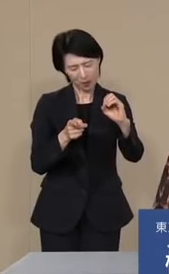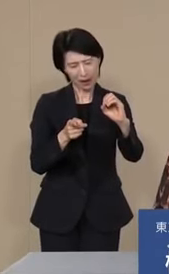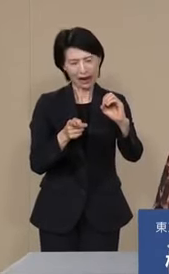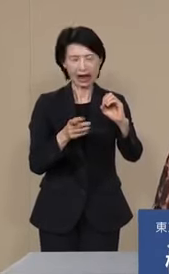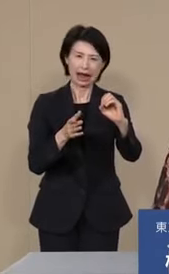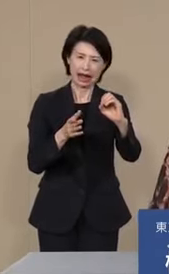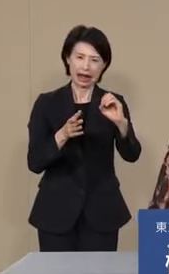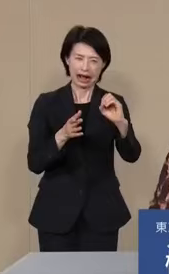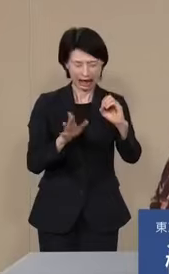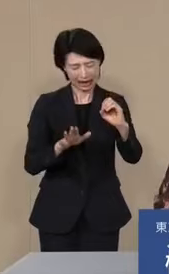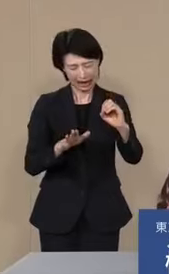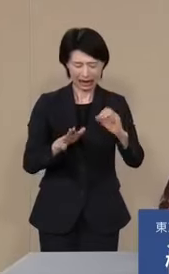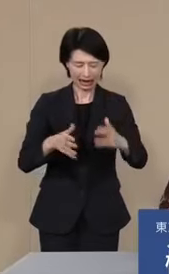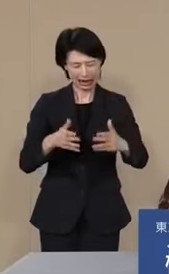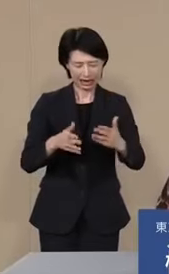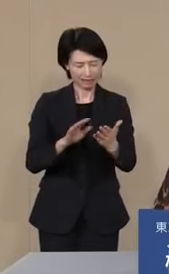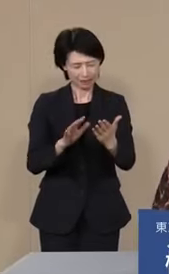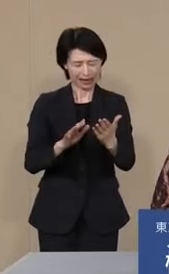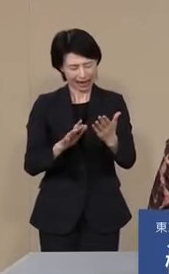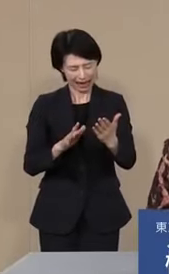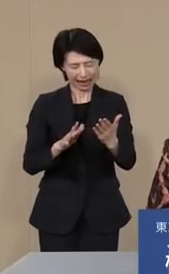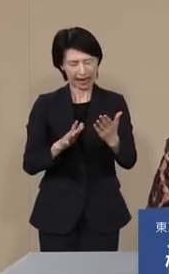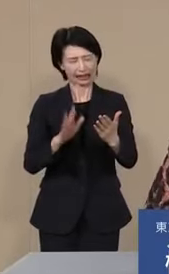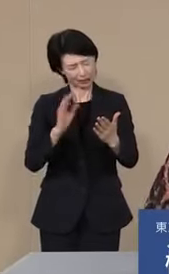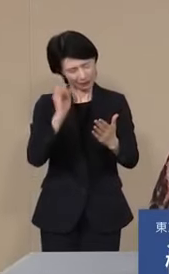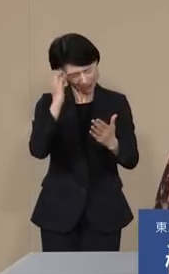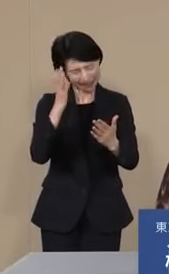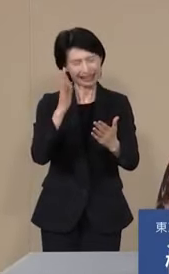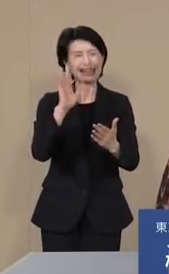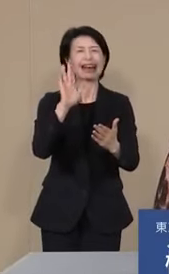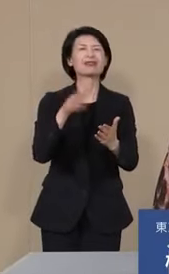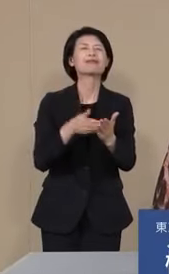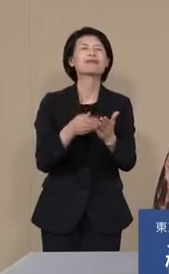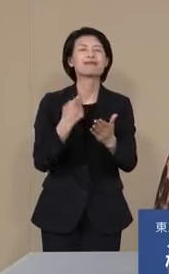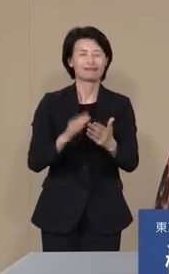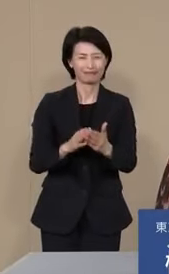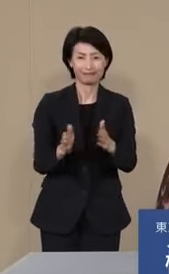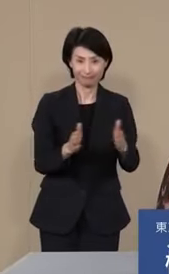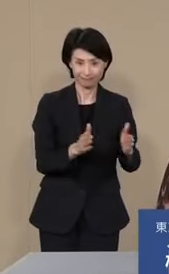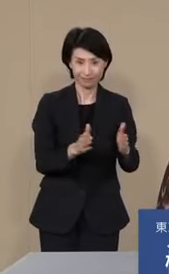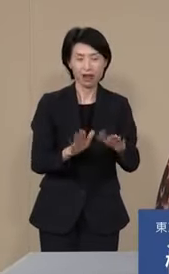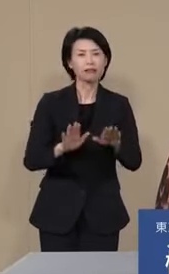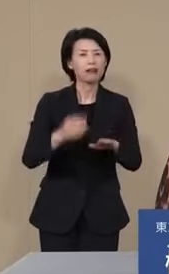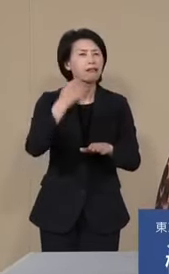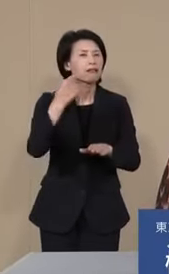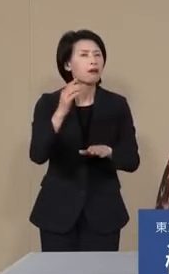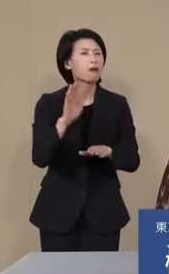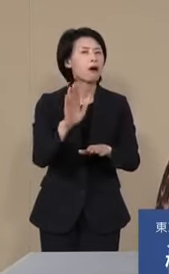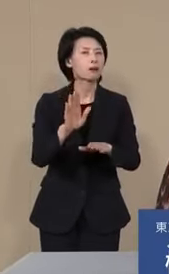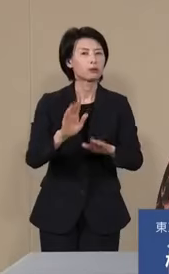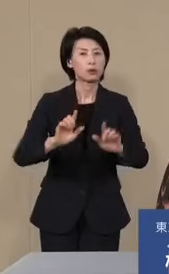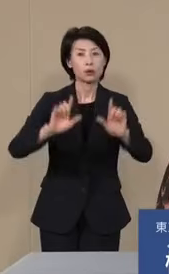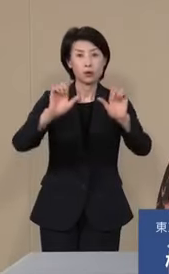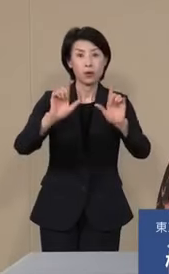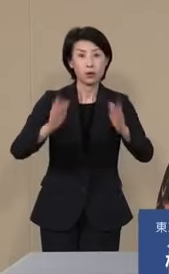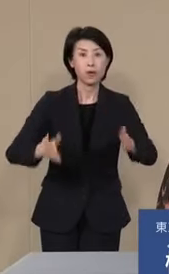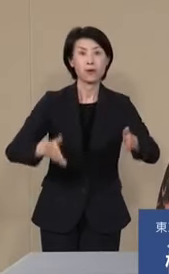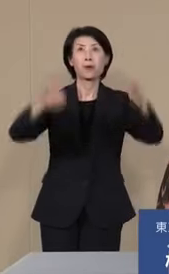えっとちょっとえっと忘れましたで後で言いますあとな最近気になるのはの